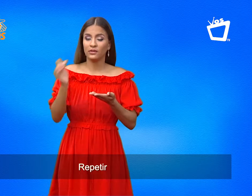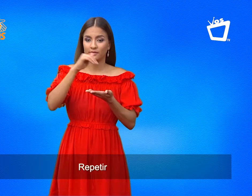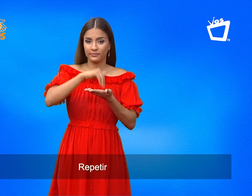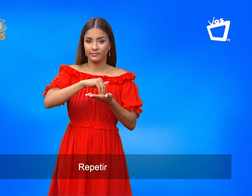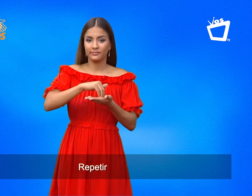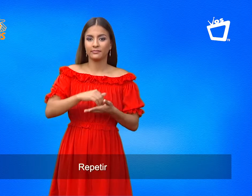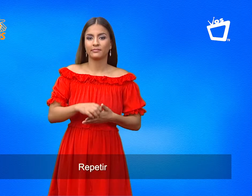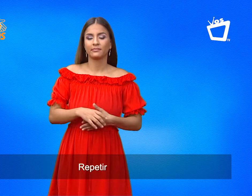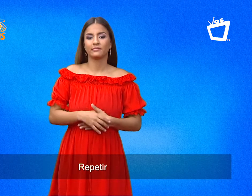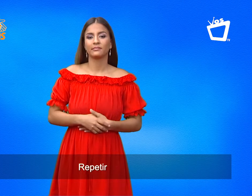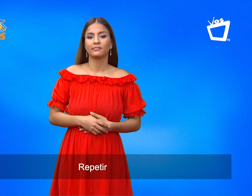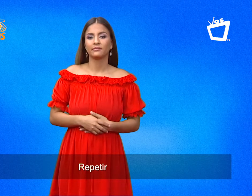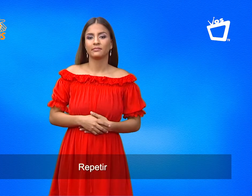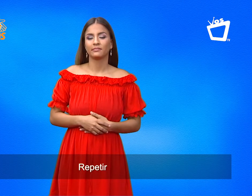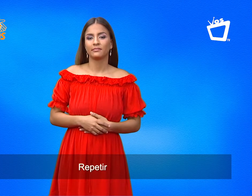y repetir